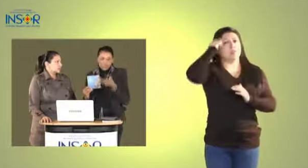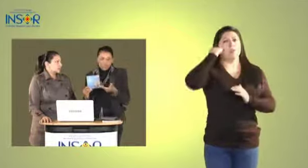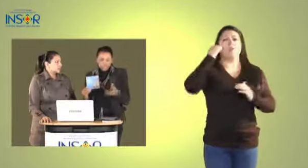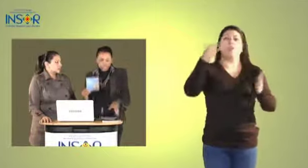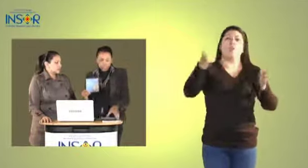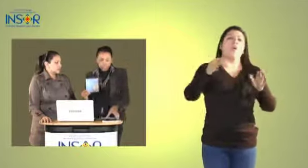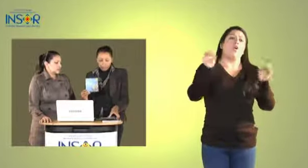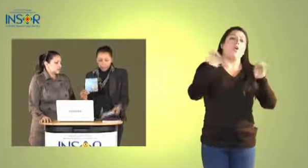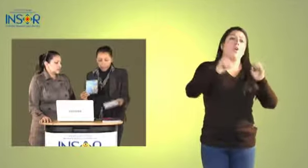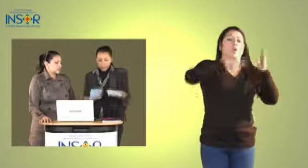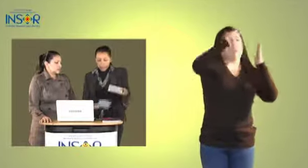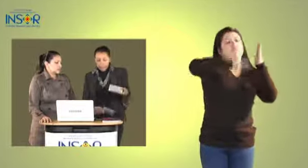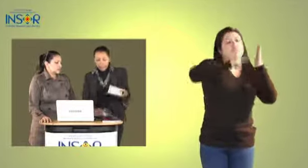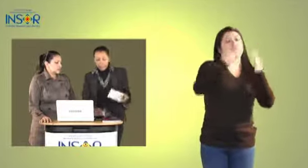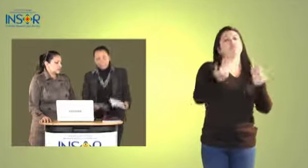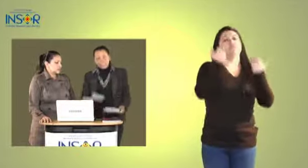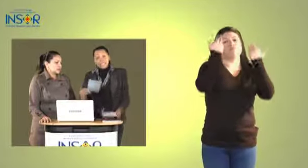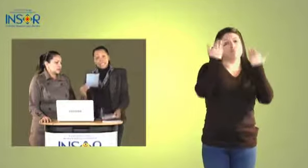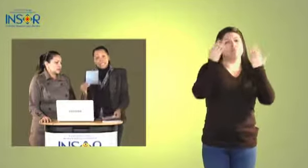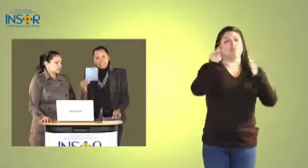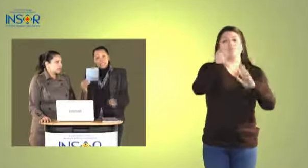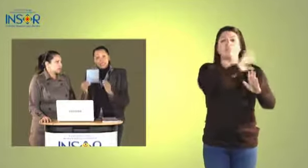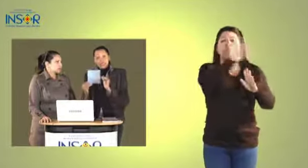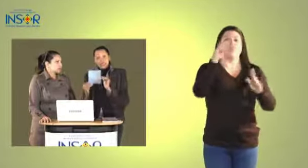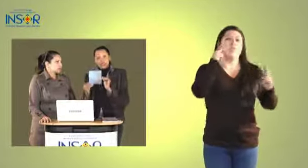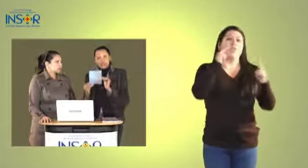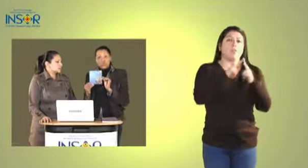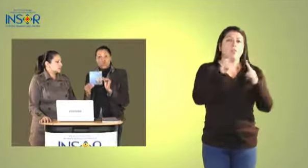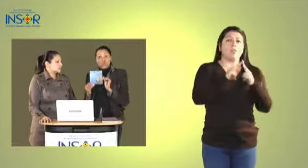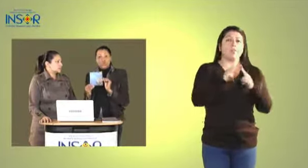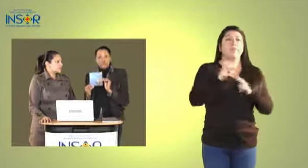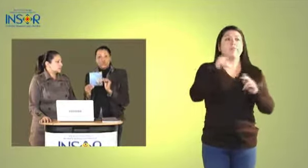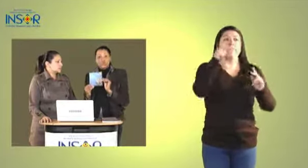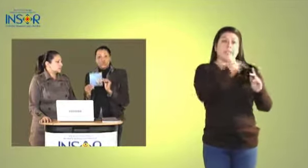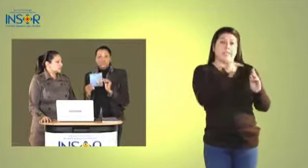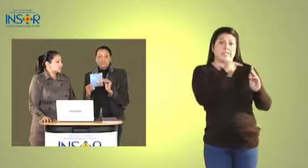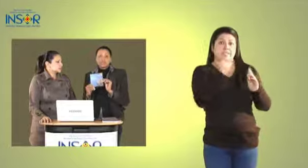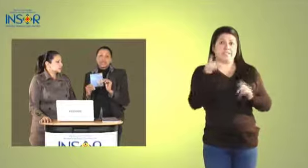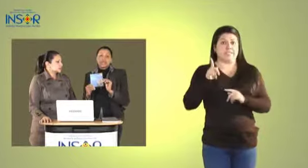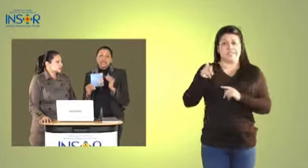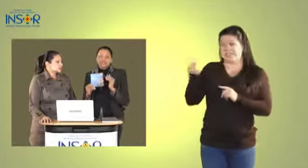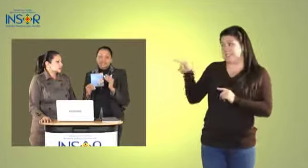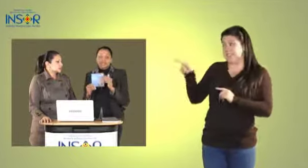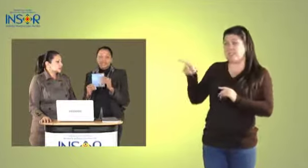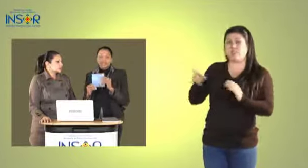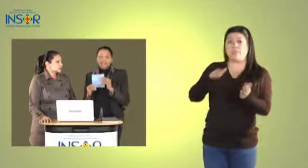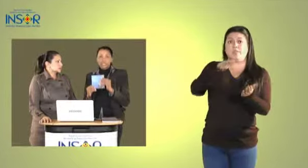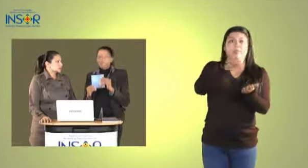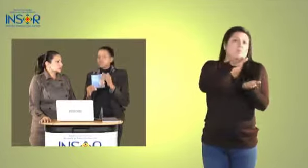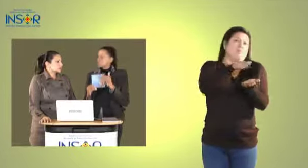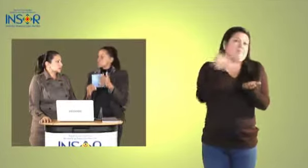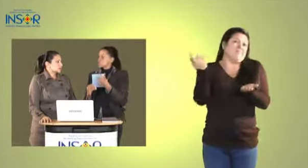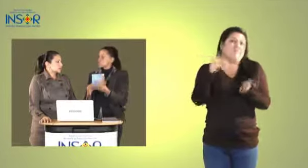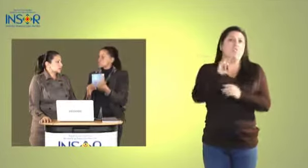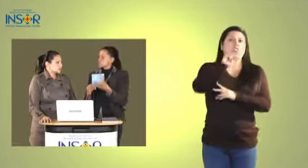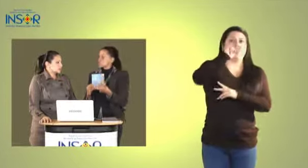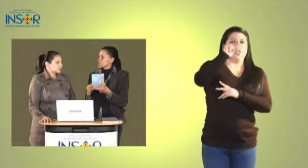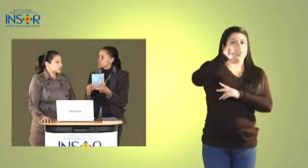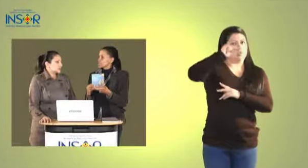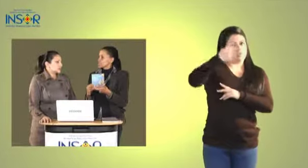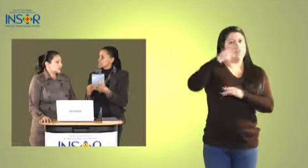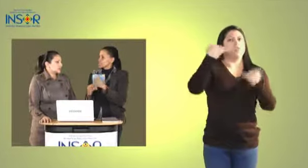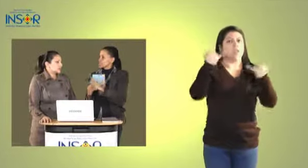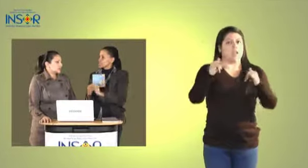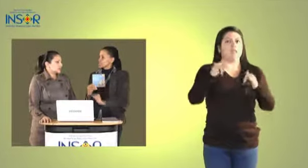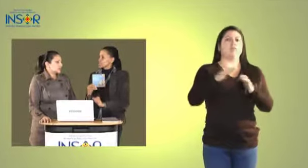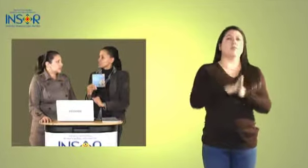significativas que ellos conozcan. De este ya tenemos un tomo 2, ¿sí? Donde aparte de estar lo narrativo tenemos cuentos, mitos